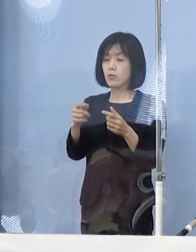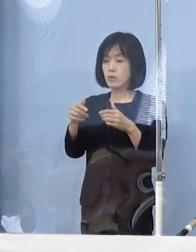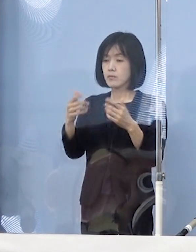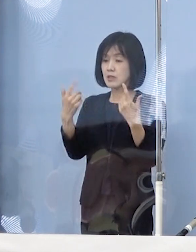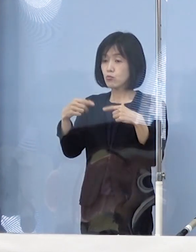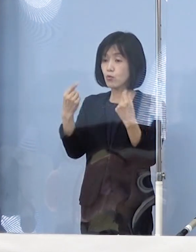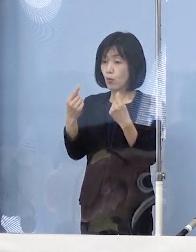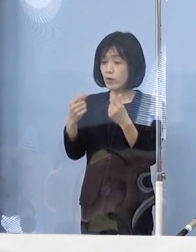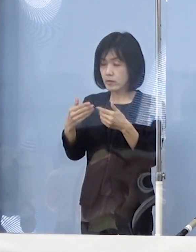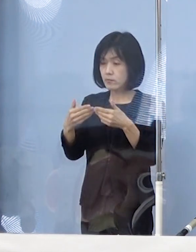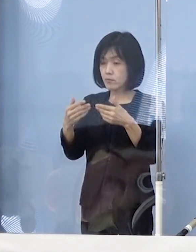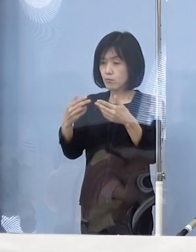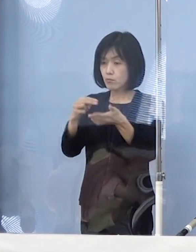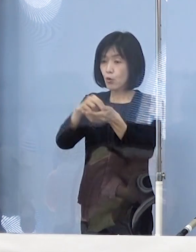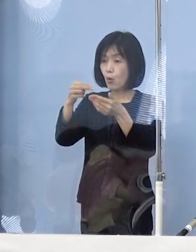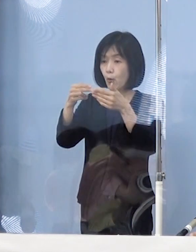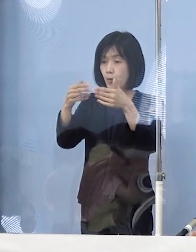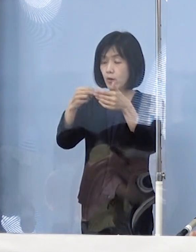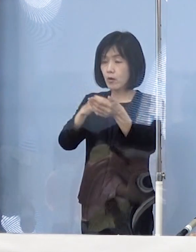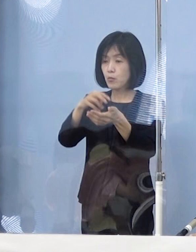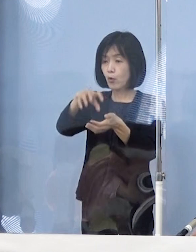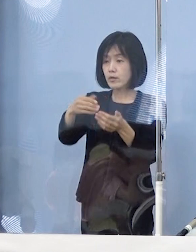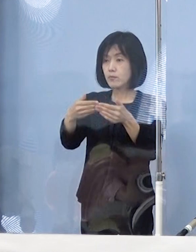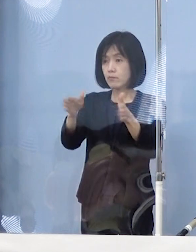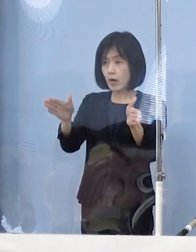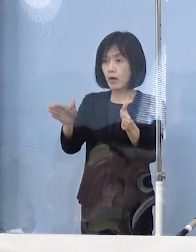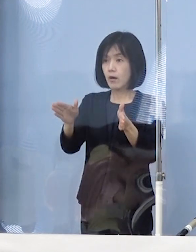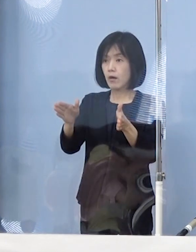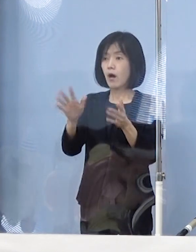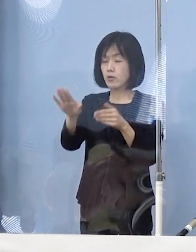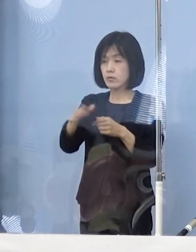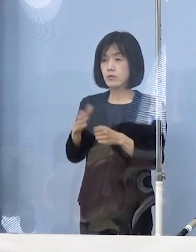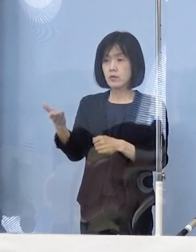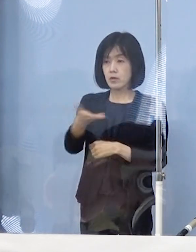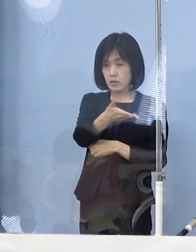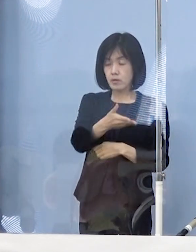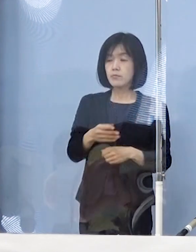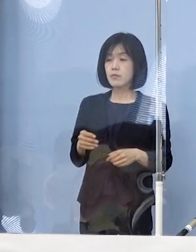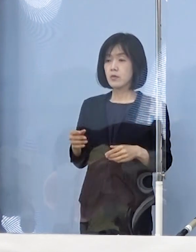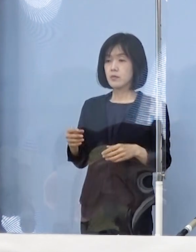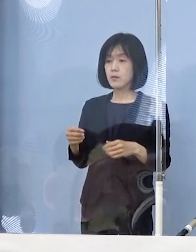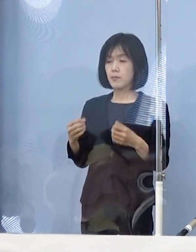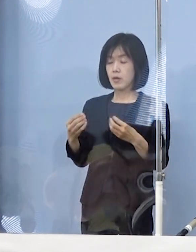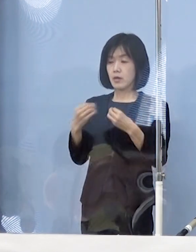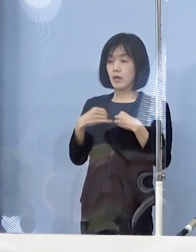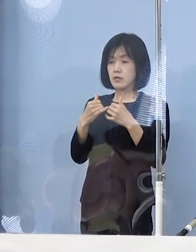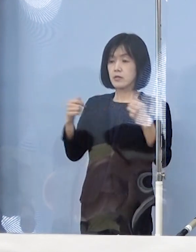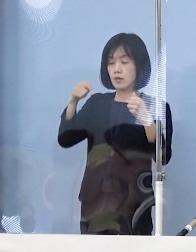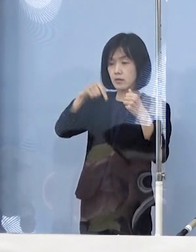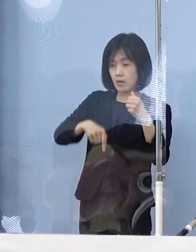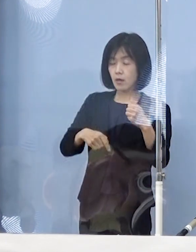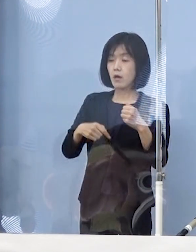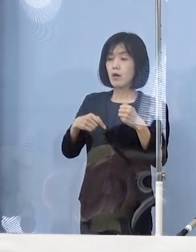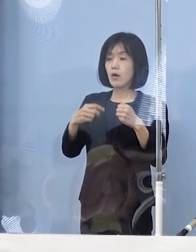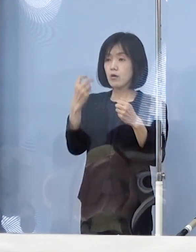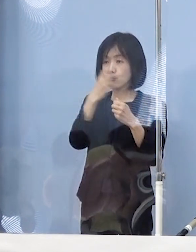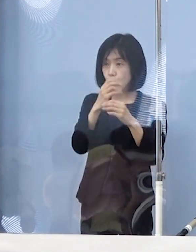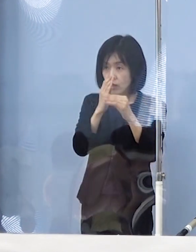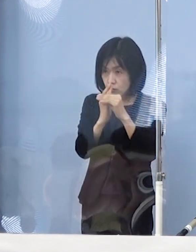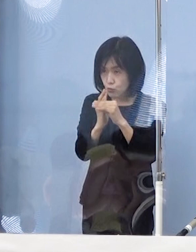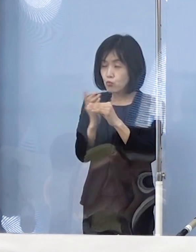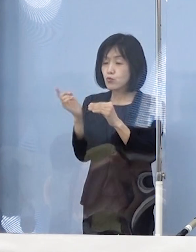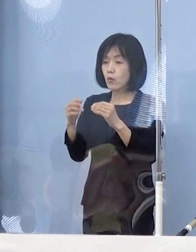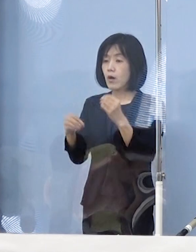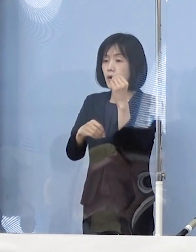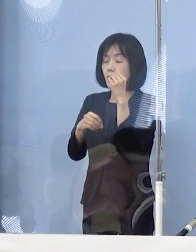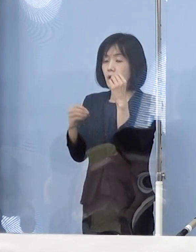はい、 あとですね、感染経路不明の割合と若干増えてきてるんで、なんか参加中も割とこれ出ると思うんですけども、